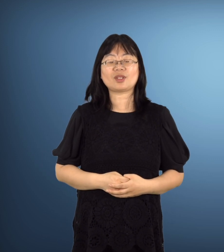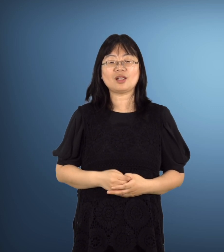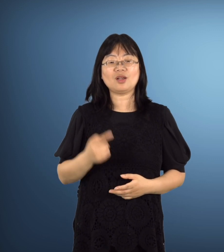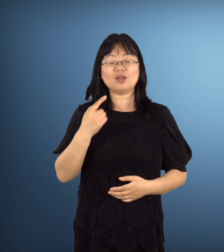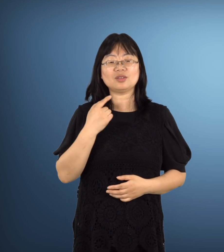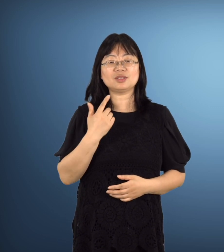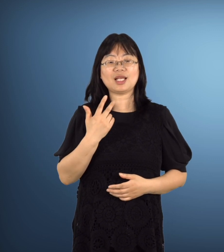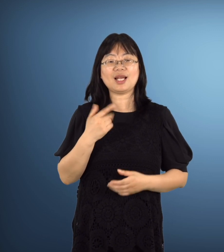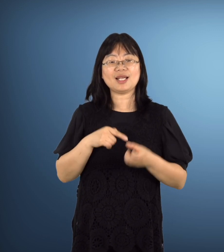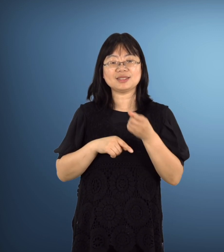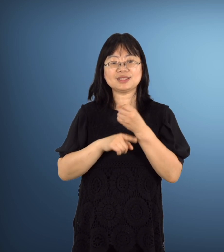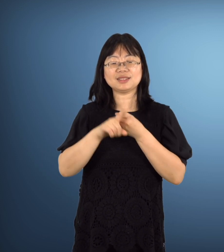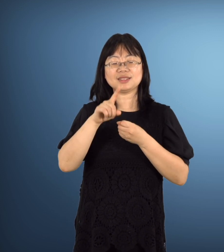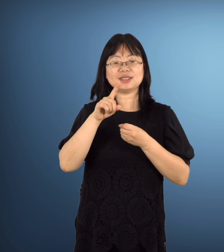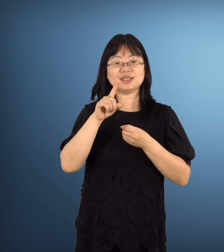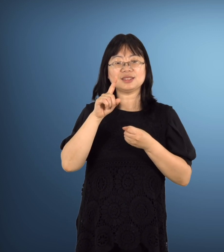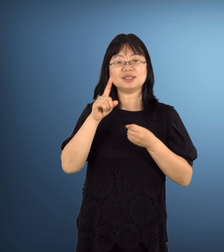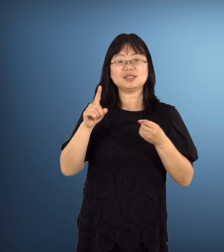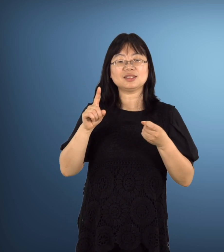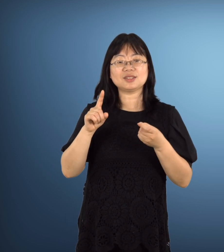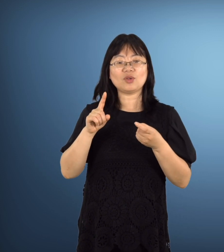위하여 뜻하신